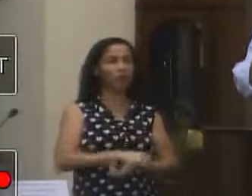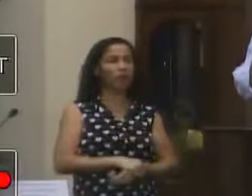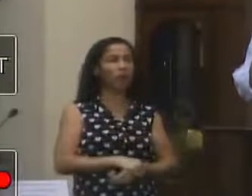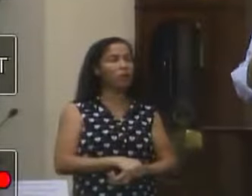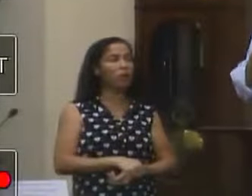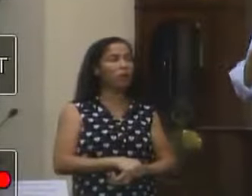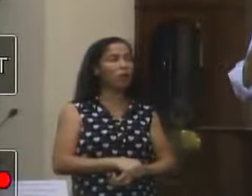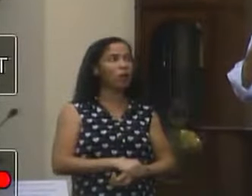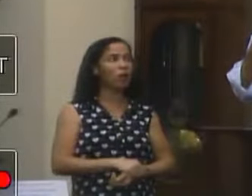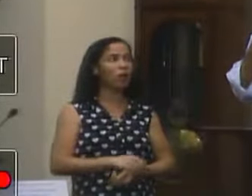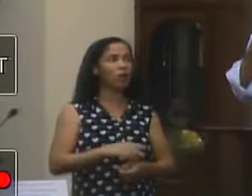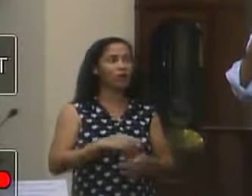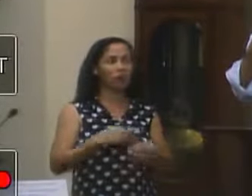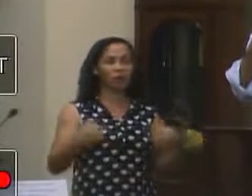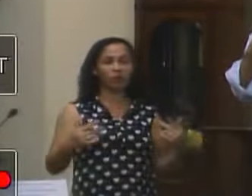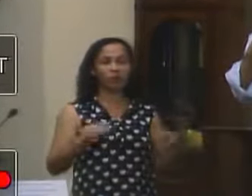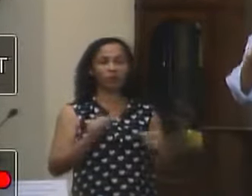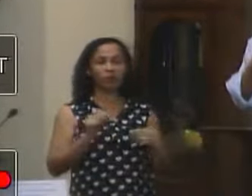uma coisa que